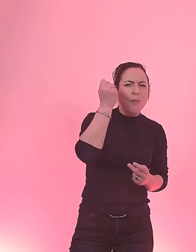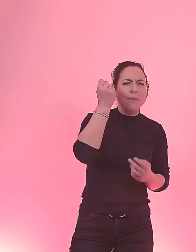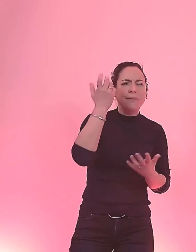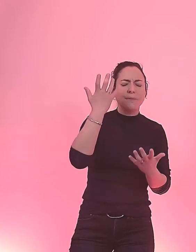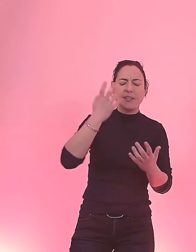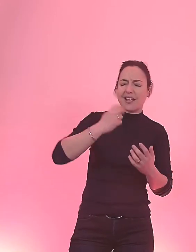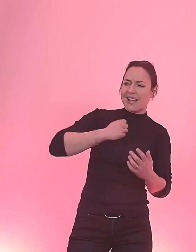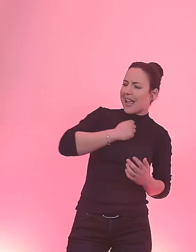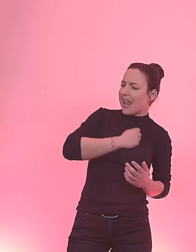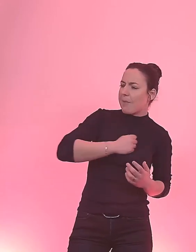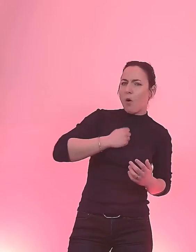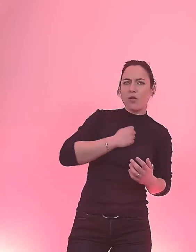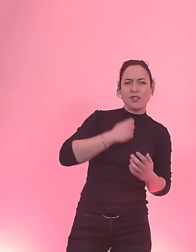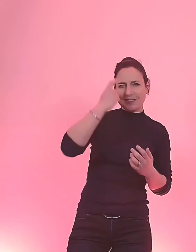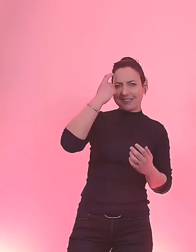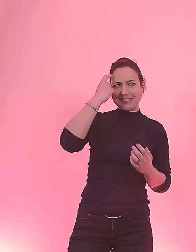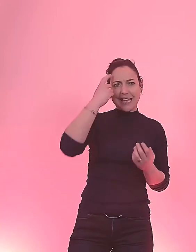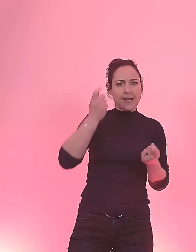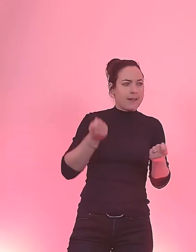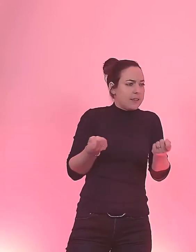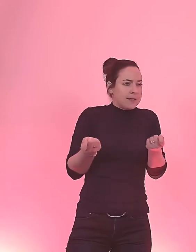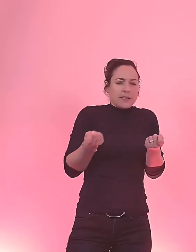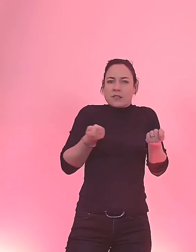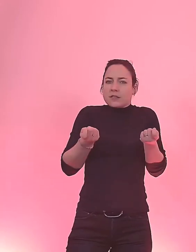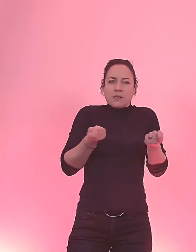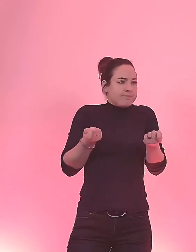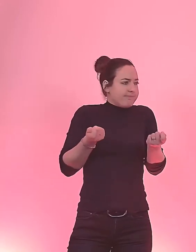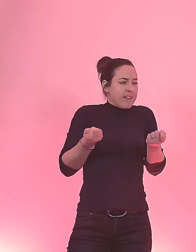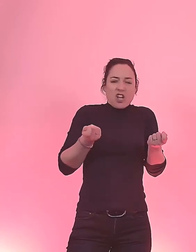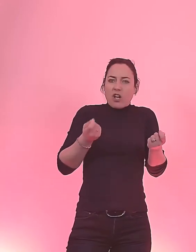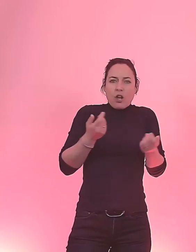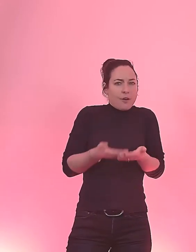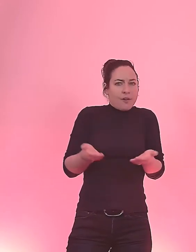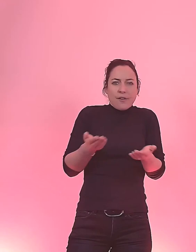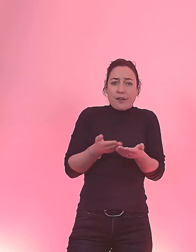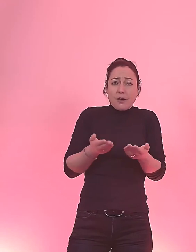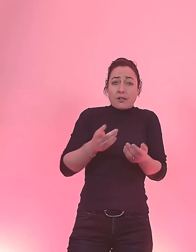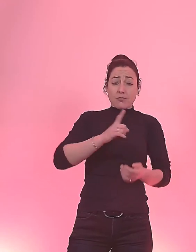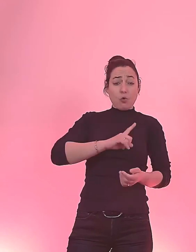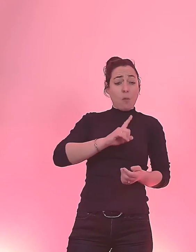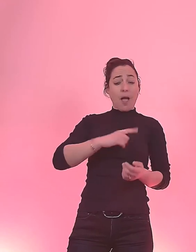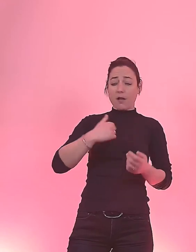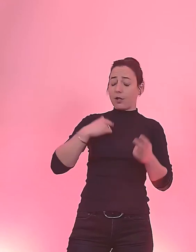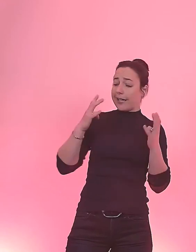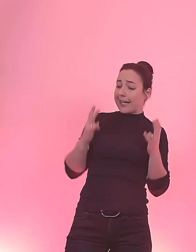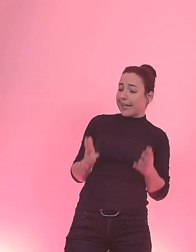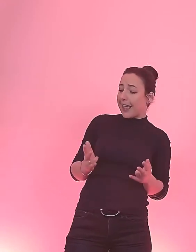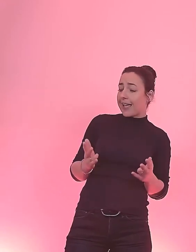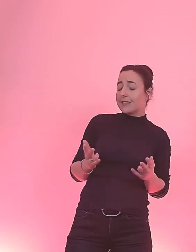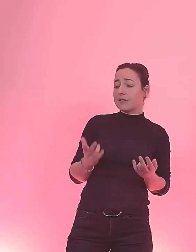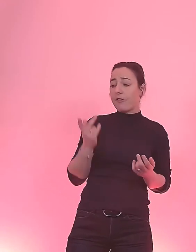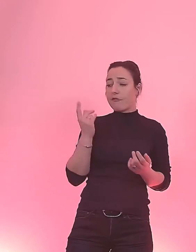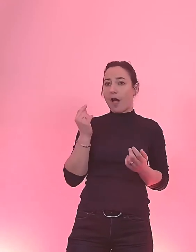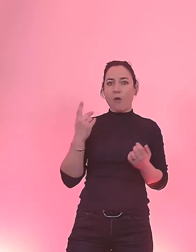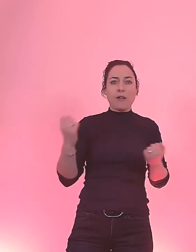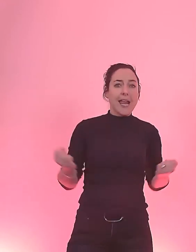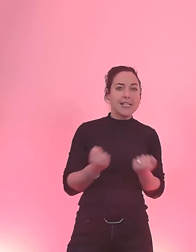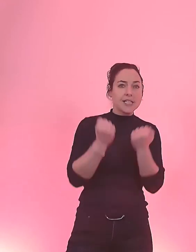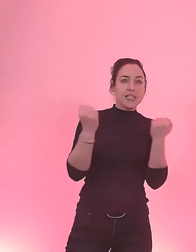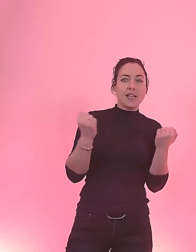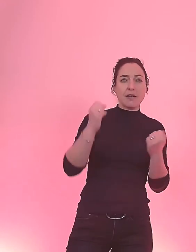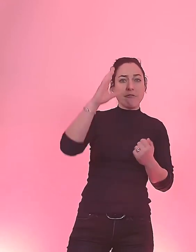in mootjes of je denken niet meer onder controle krijgt daar waar je misschien wel normaal relaxte vrouw of of een energieke vent ben word je nu